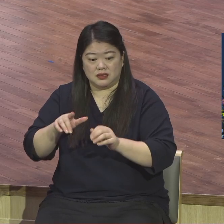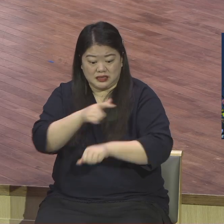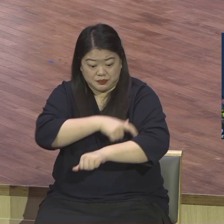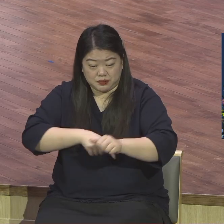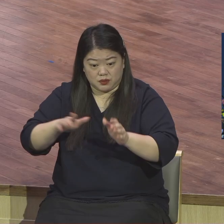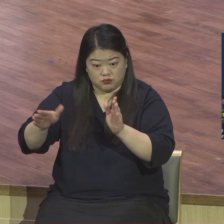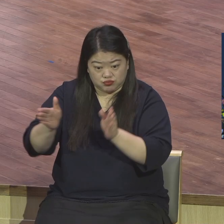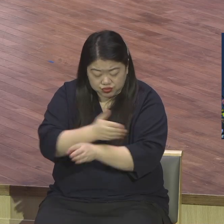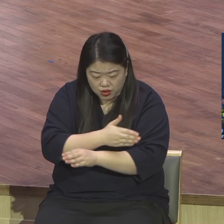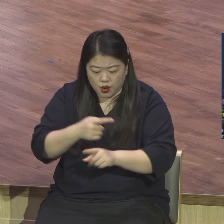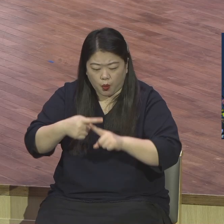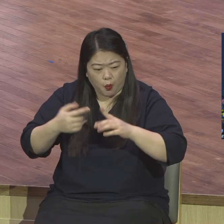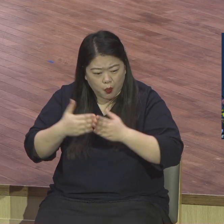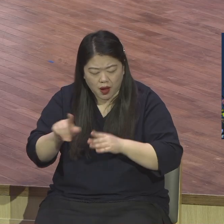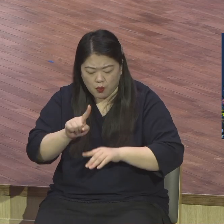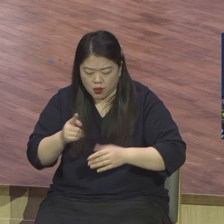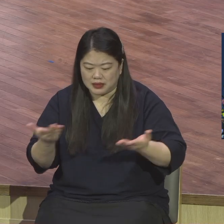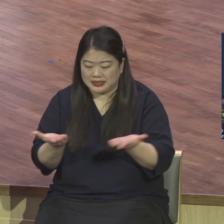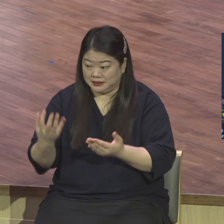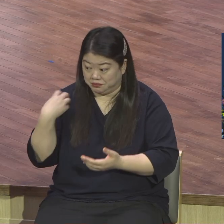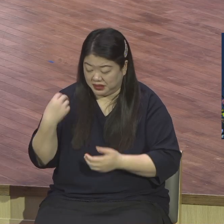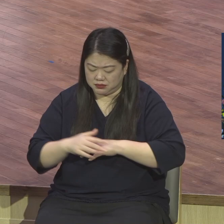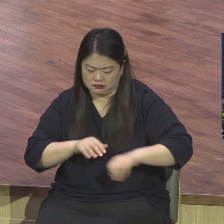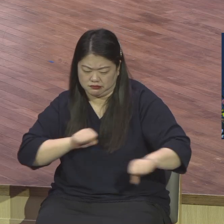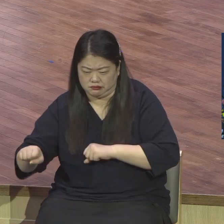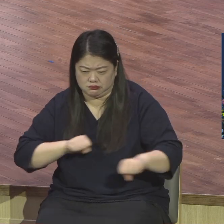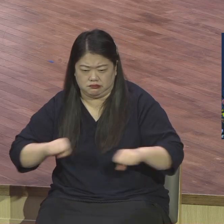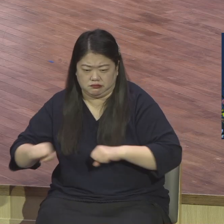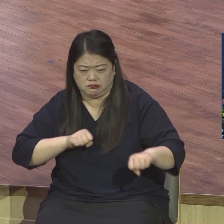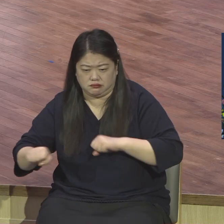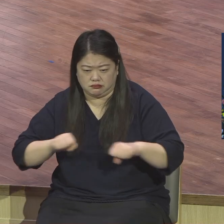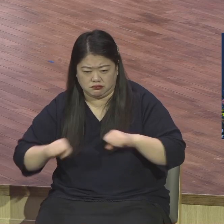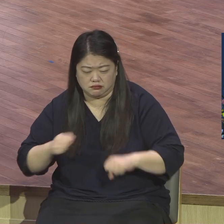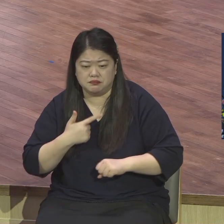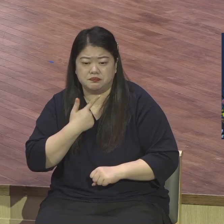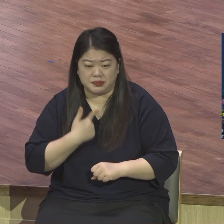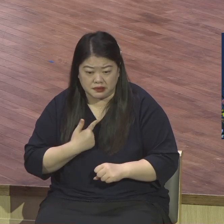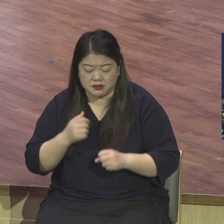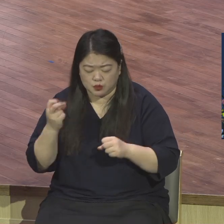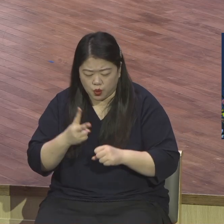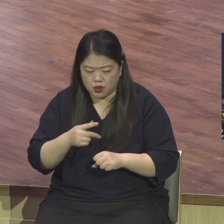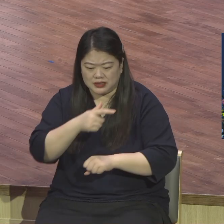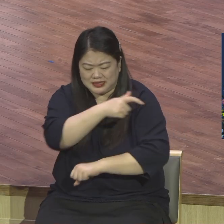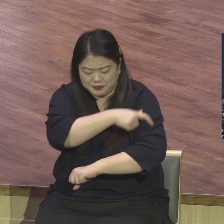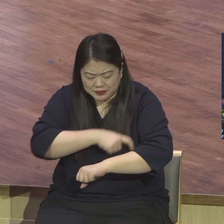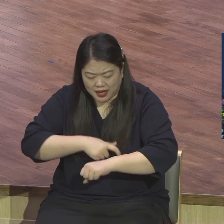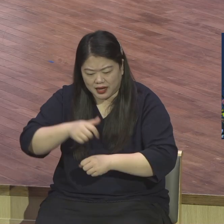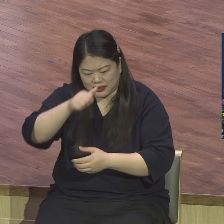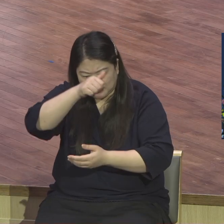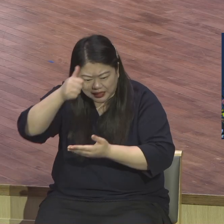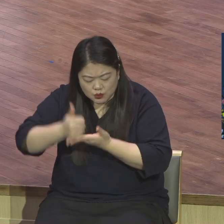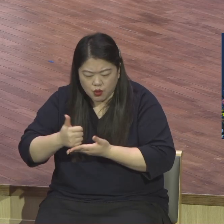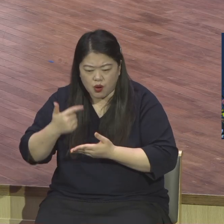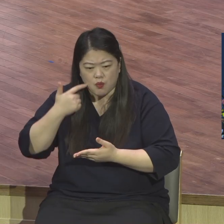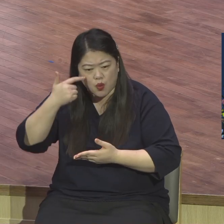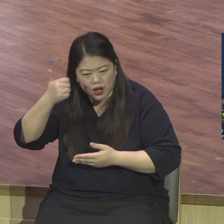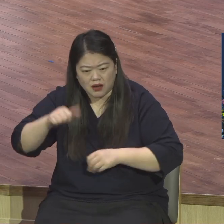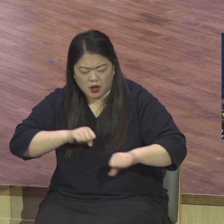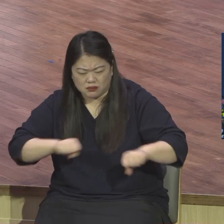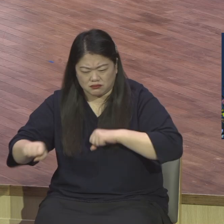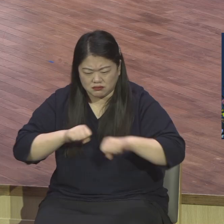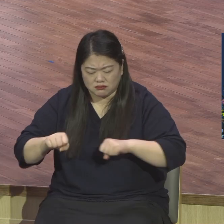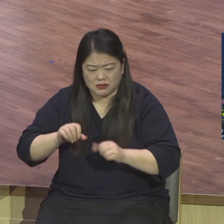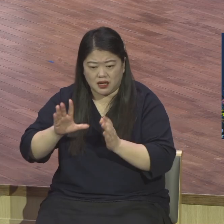너무 피부로만 느껴요. 실감납니다. 나는 막 막 말을 막 함부로 하고 막 하는 사람은